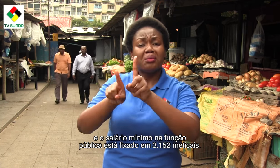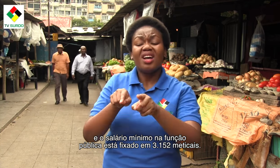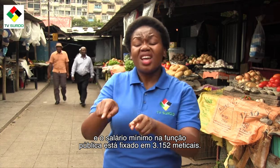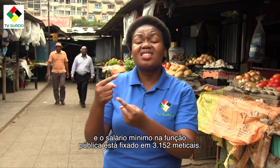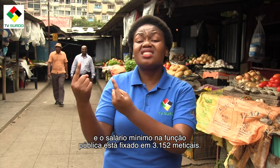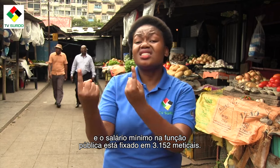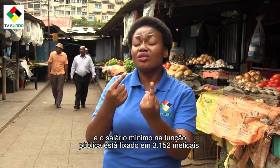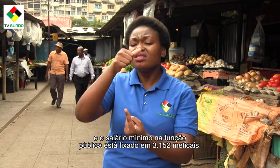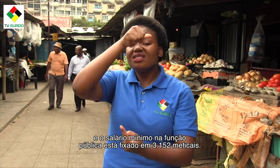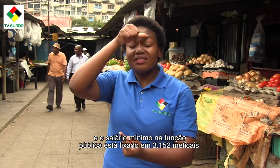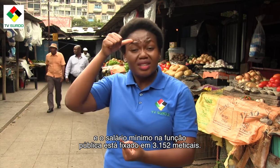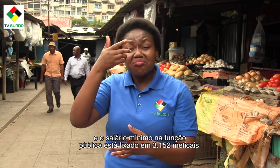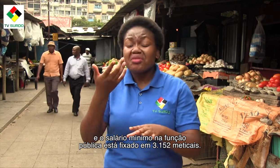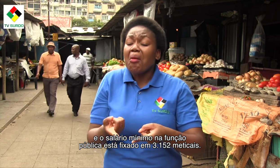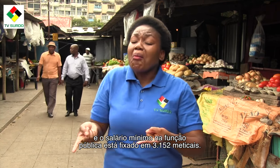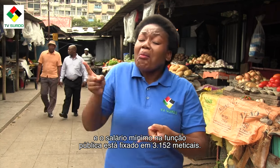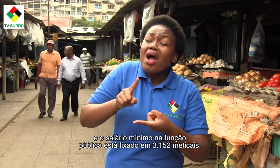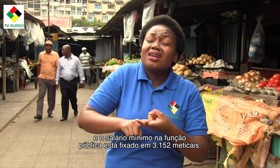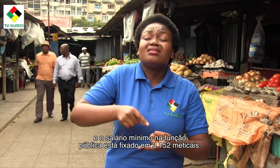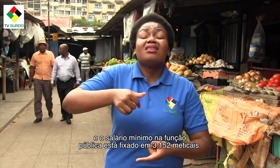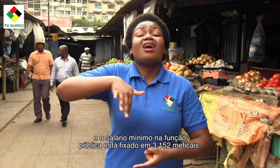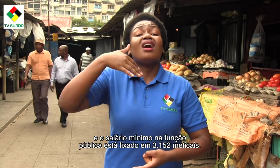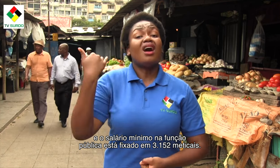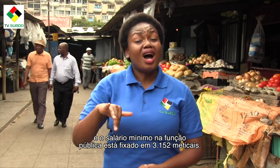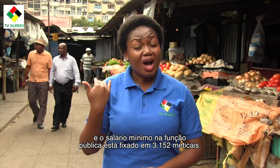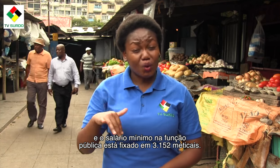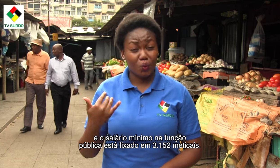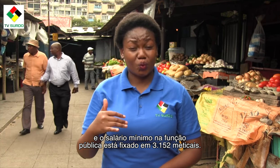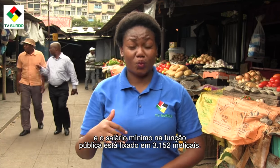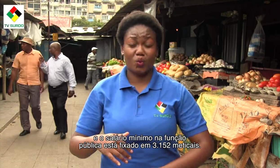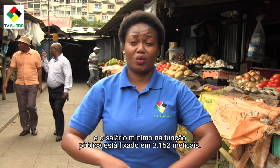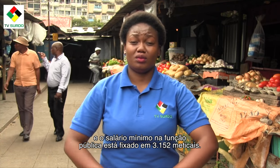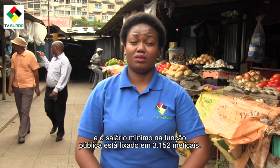pública está fixado em 3.152 maticais.